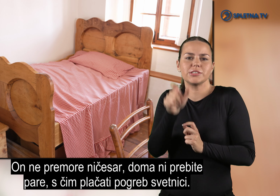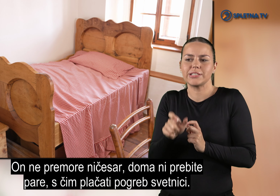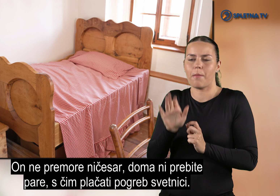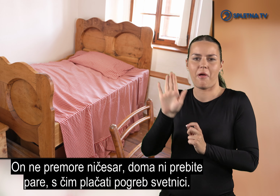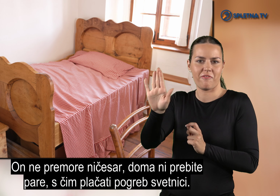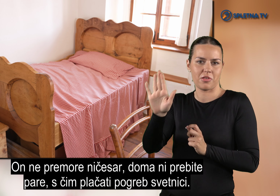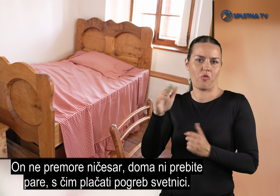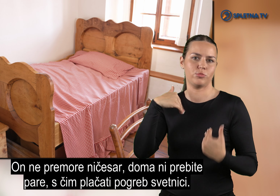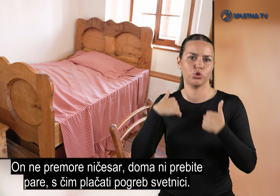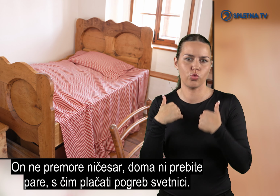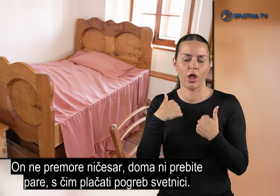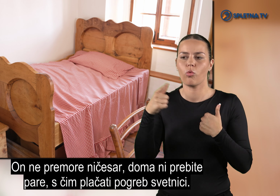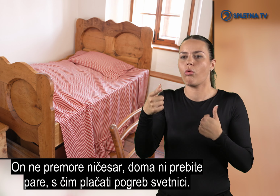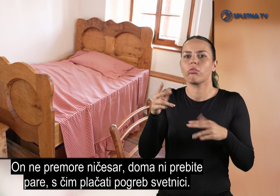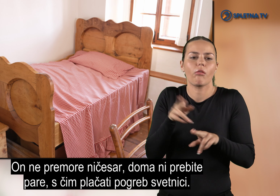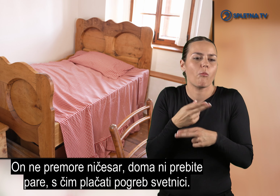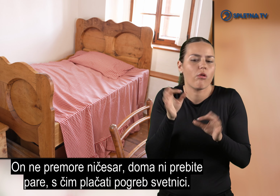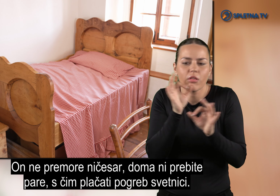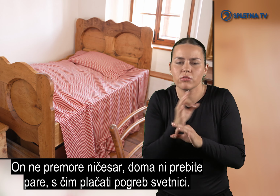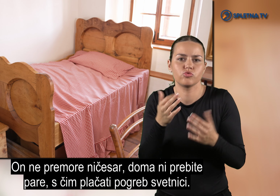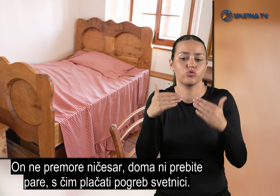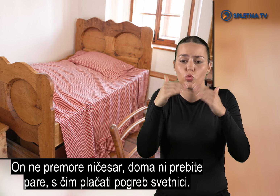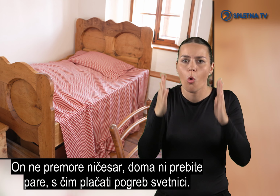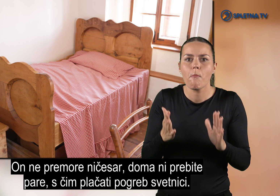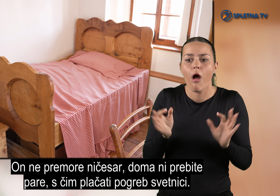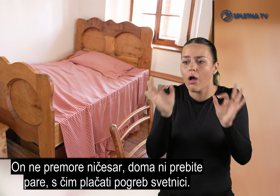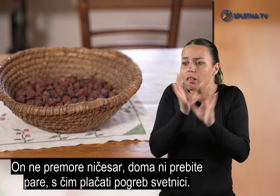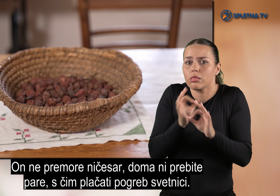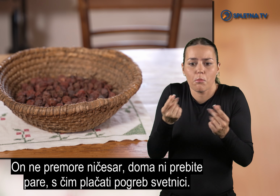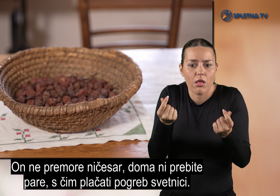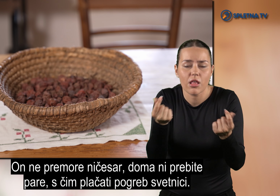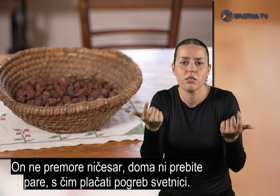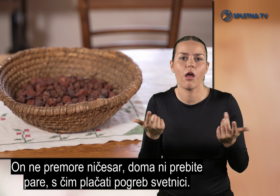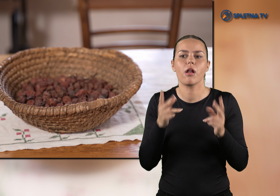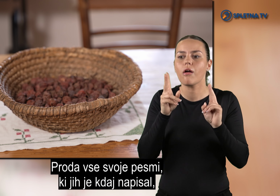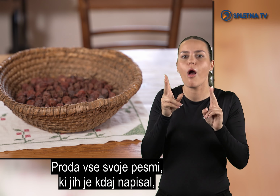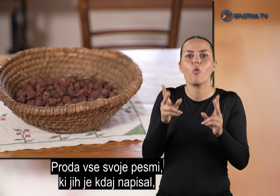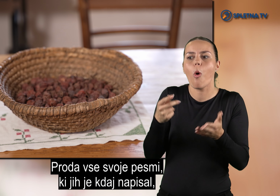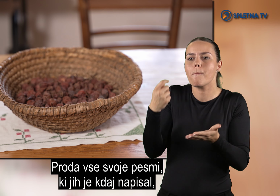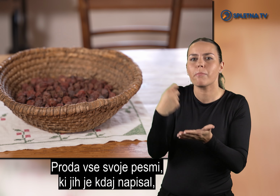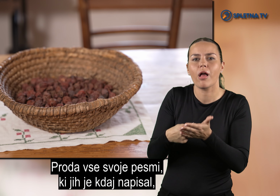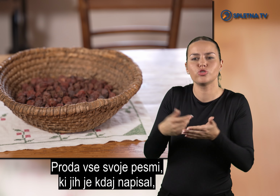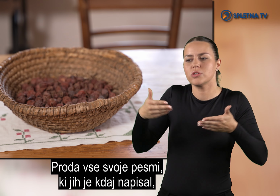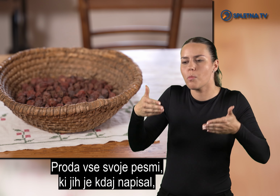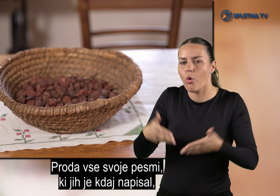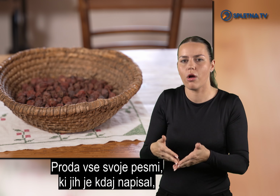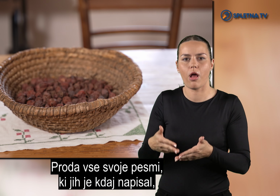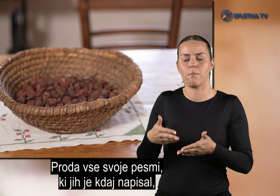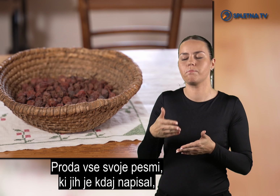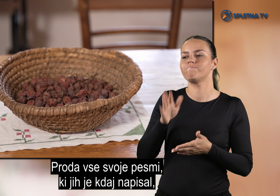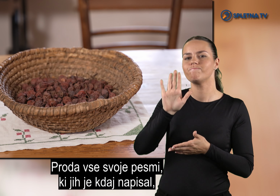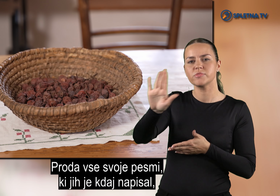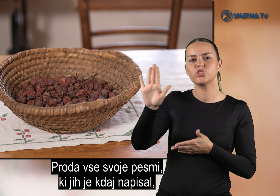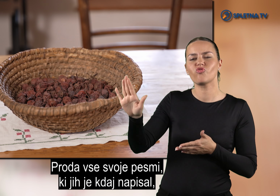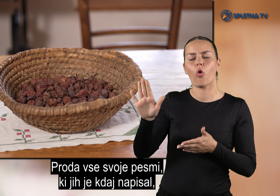ničesar, doma ni prebite pare, s čem plačati pogreb svetnici. Proda vse svoje pesmi, ki jih je kdajkoli